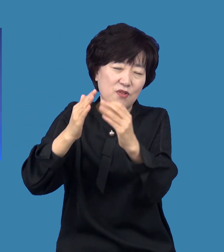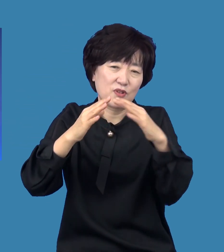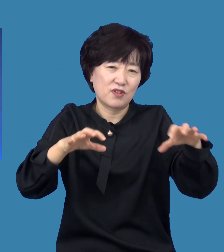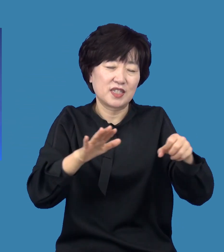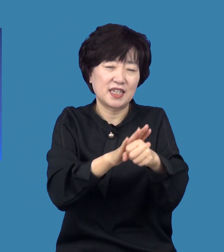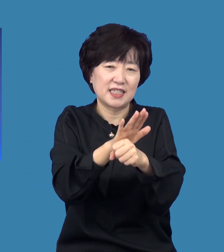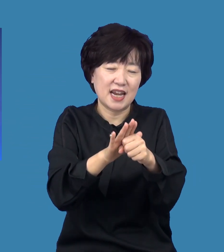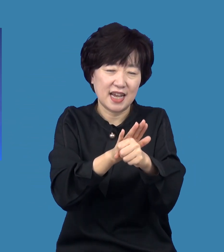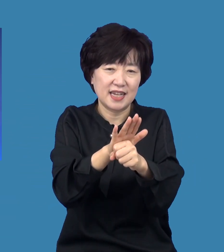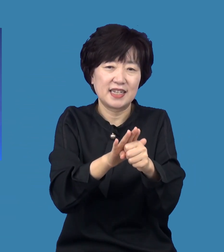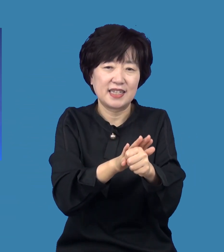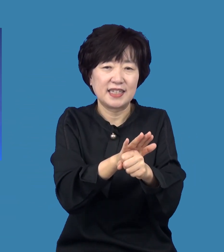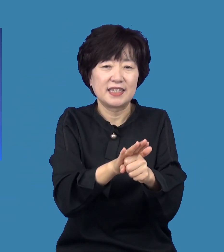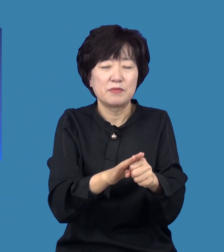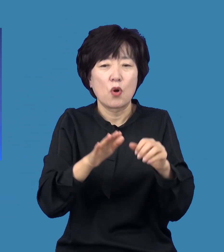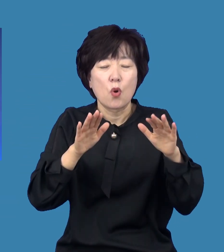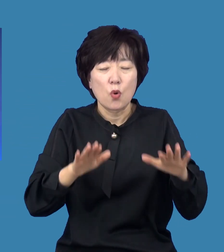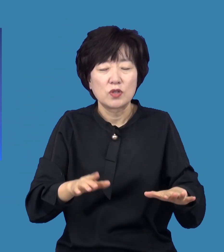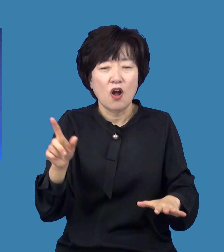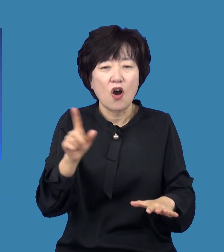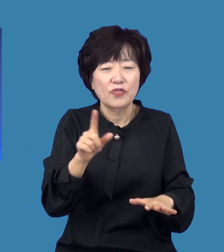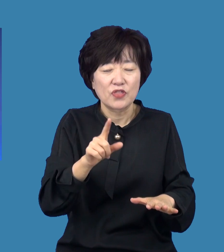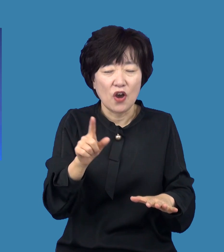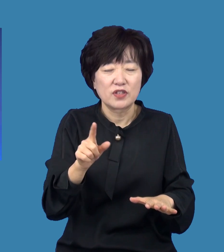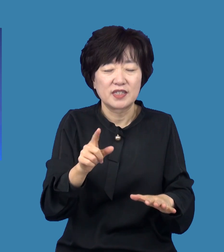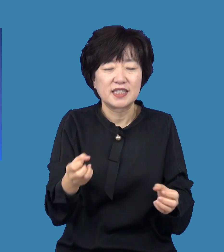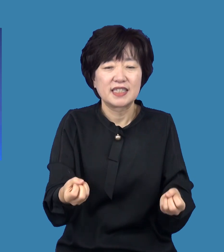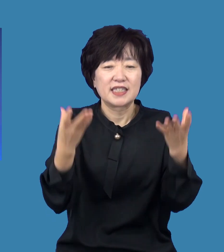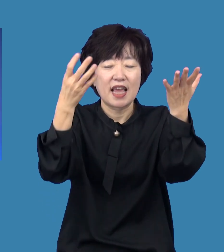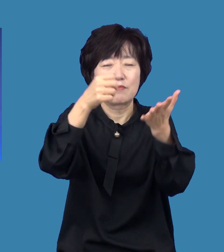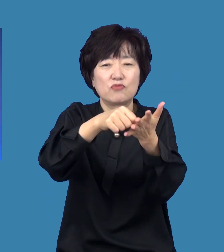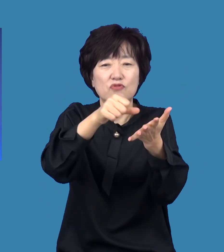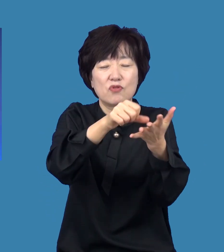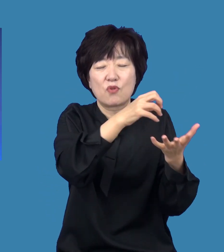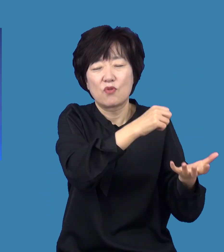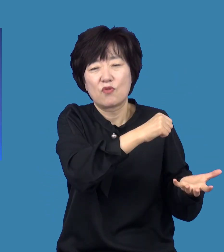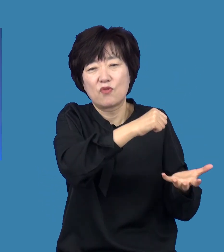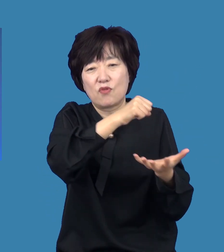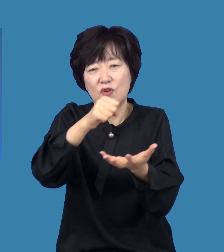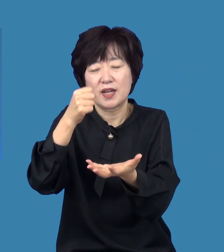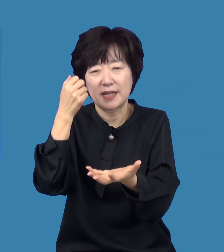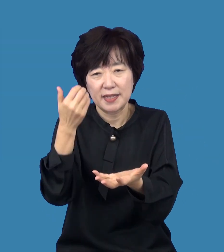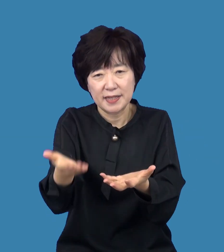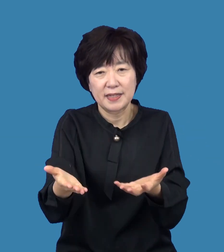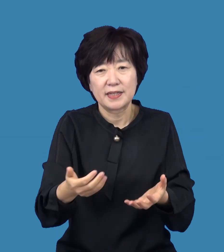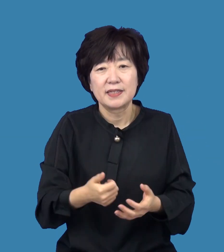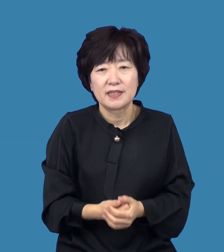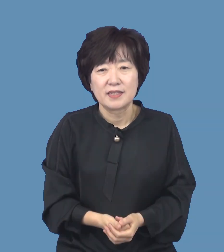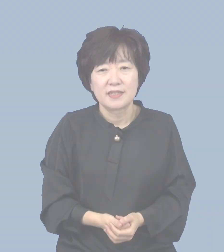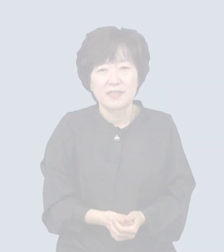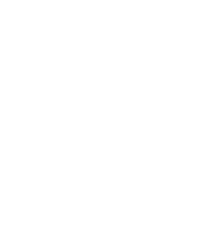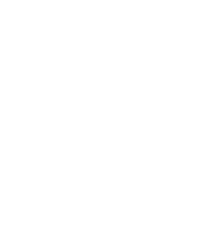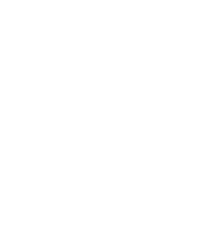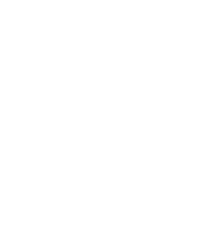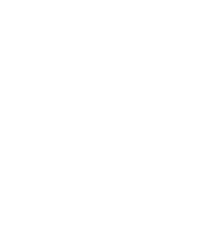사랑하신다면 오늘 어떤 재물을 가지고 주 앞에 나가십니까? 어떤 재물을 가지고